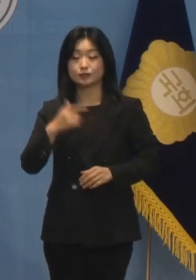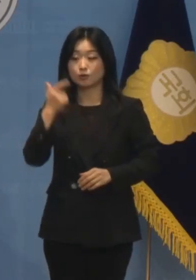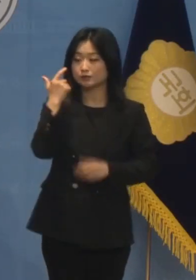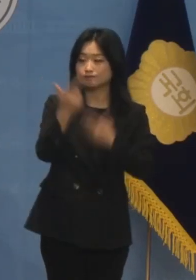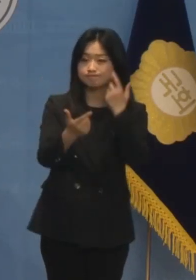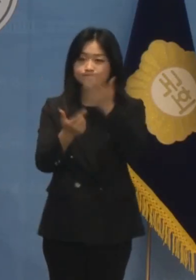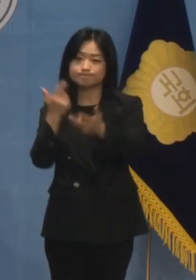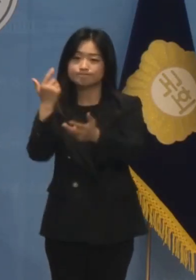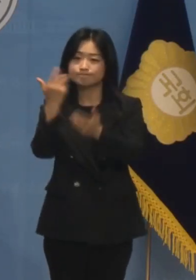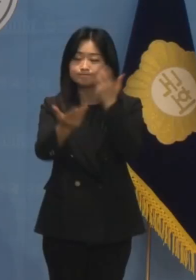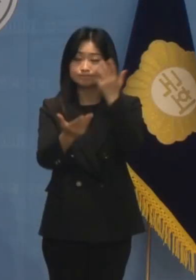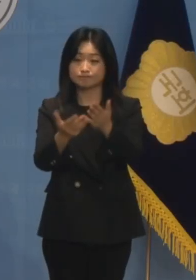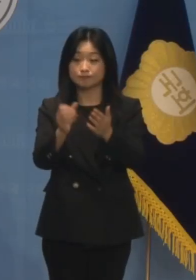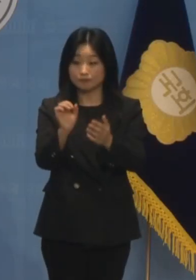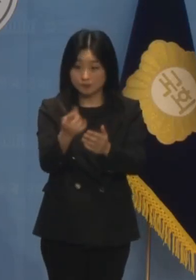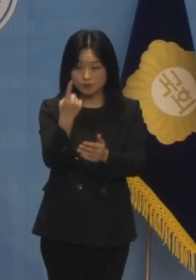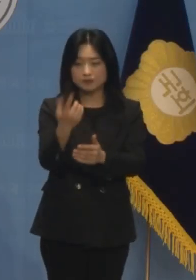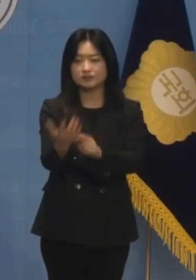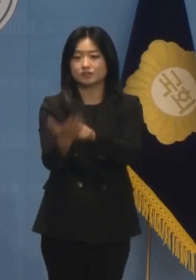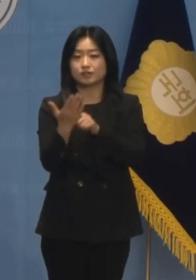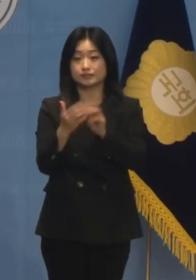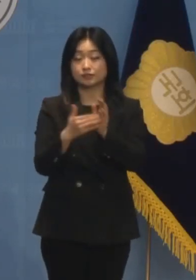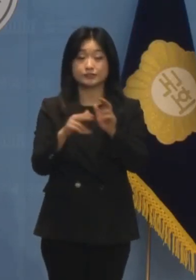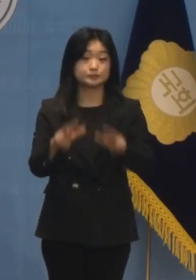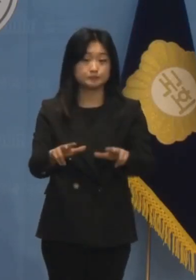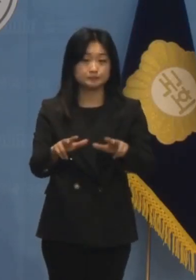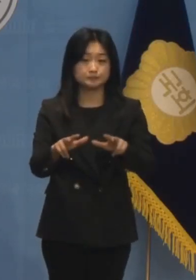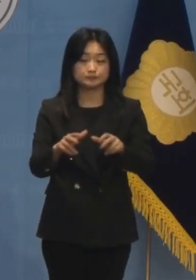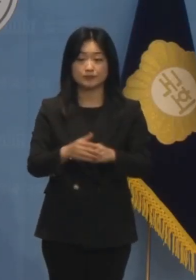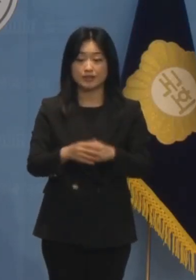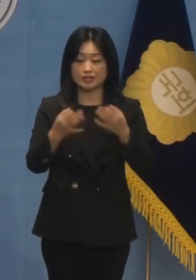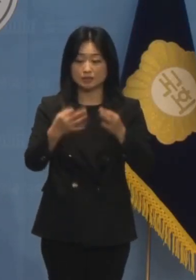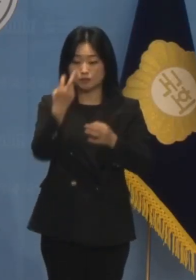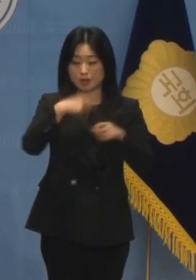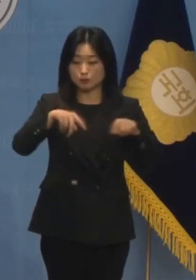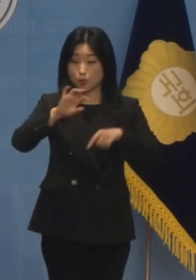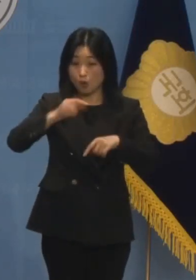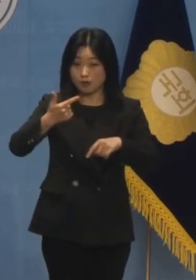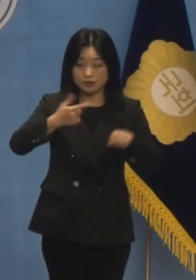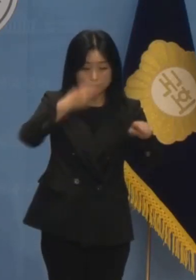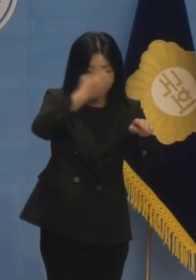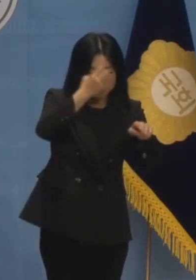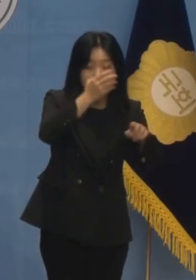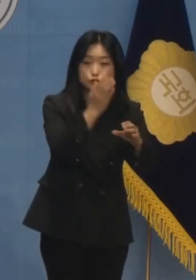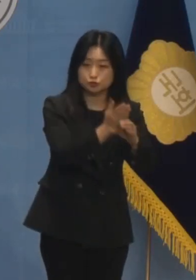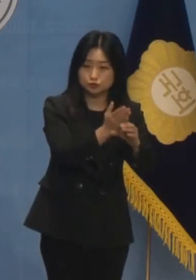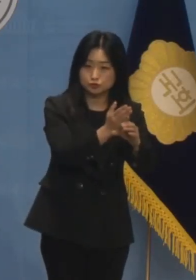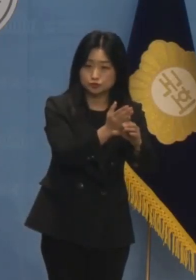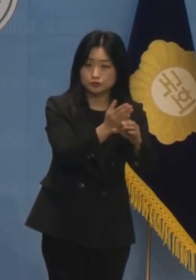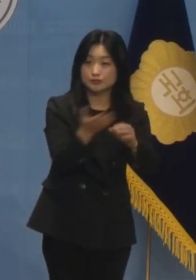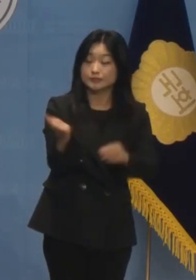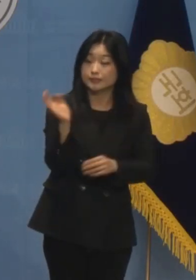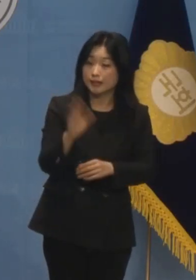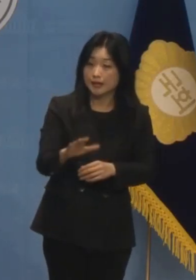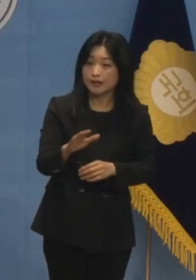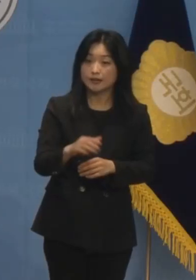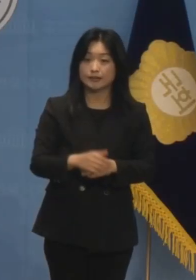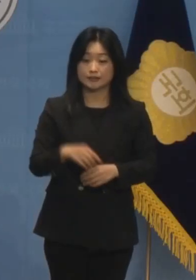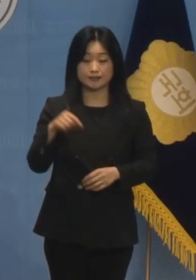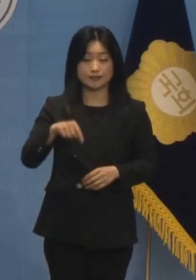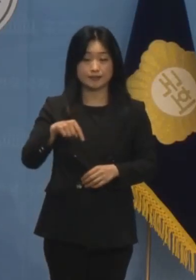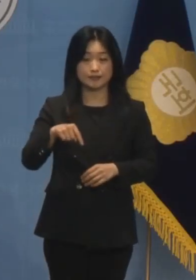의원들이 제기했기 때문입니다. 현재는 금감원에서 조사하고 있습니다. 그런데